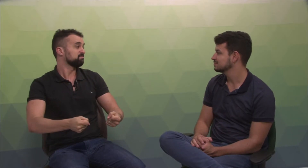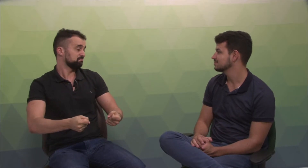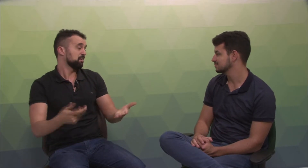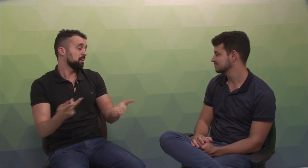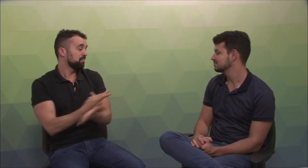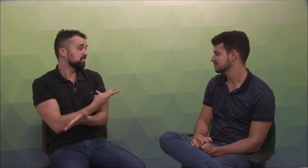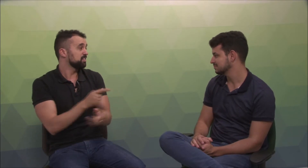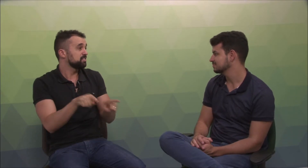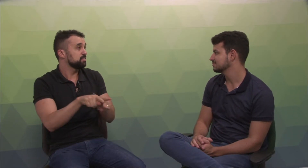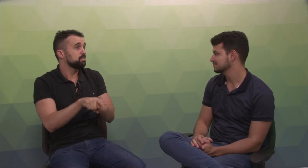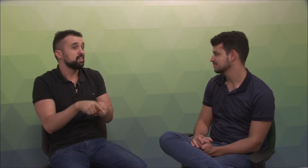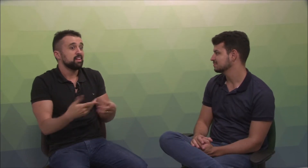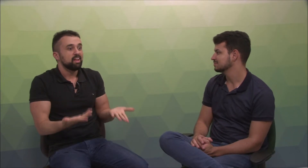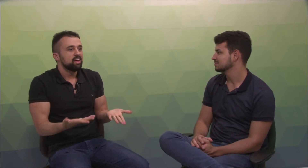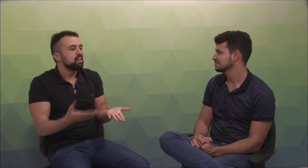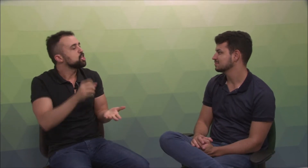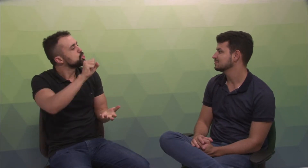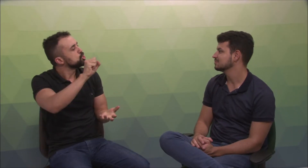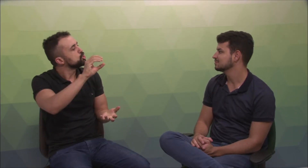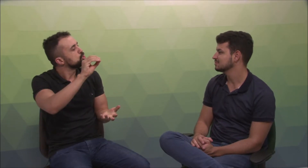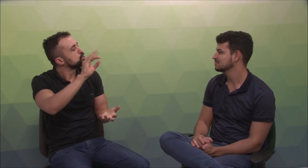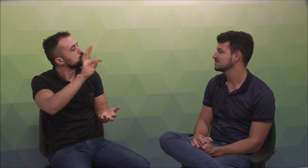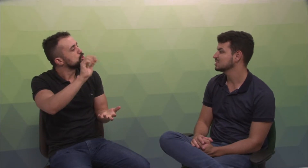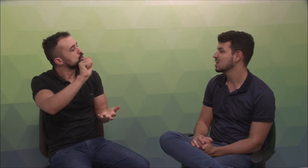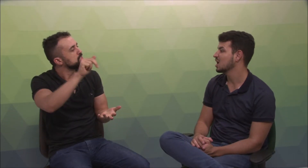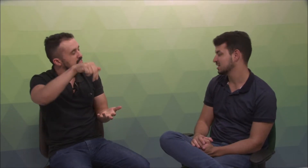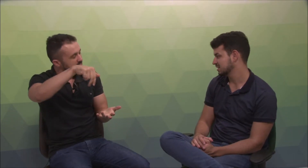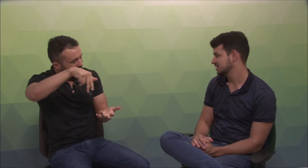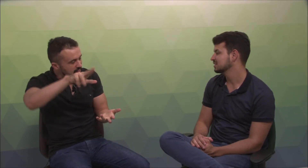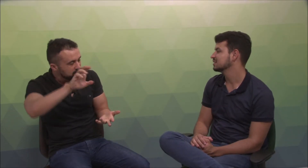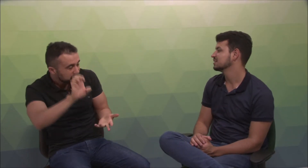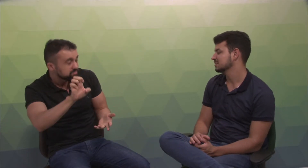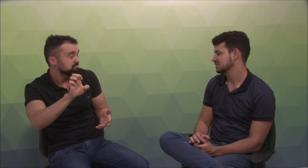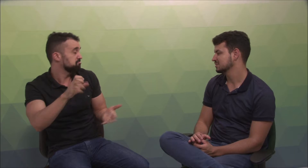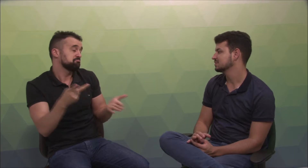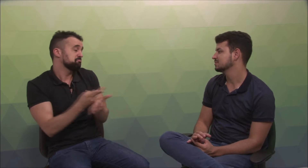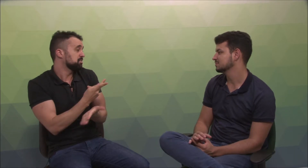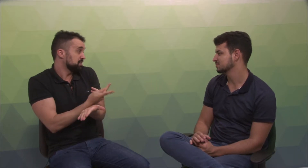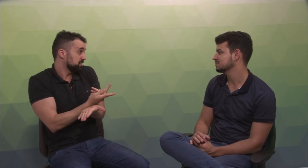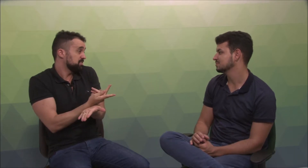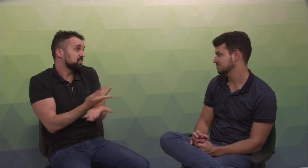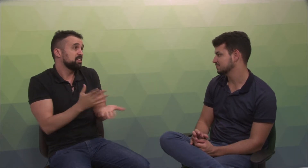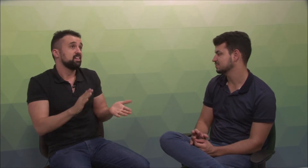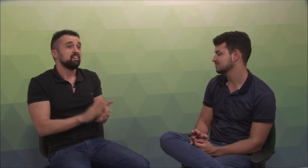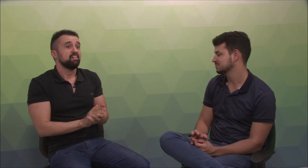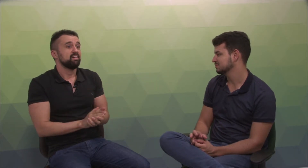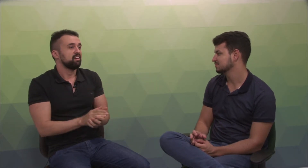Linguística, linguística. Acontece também nessa questão do sotaque.